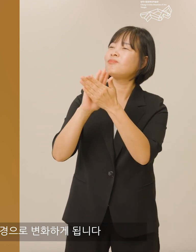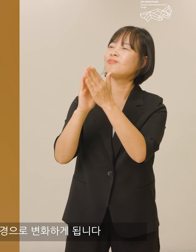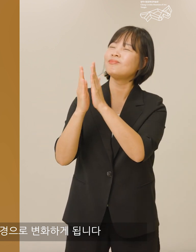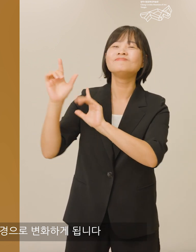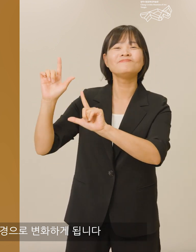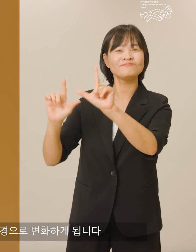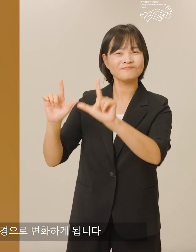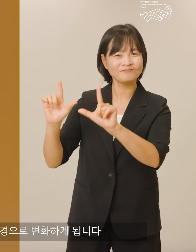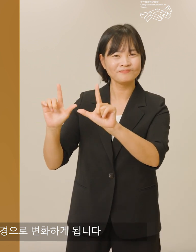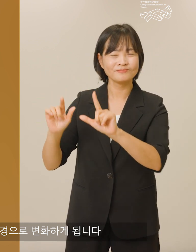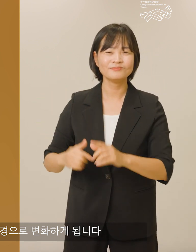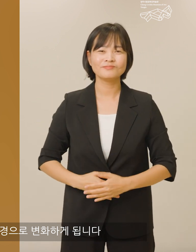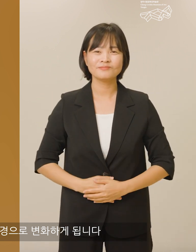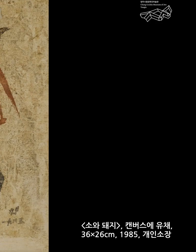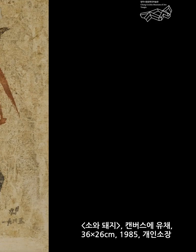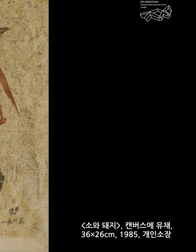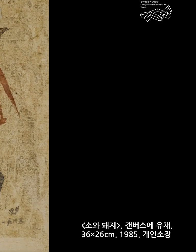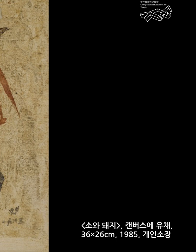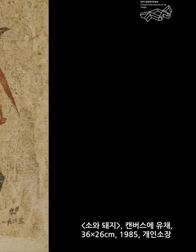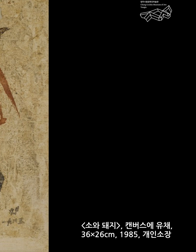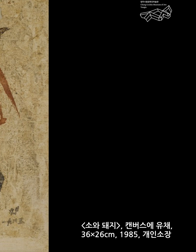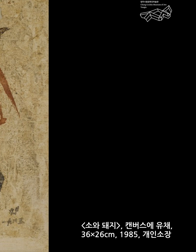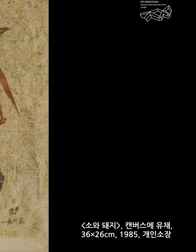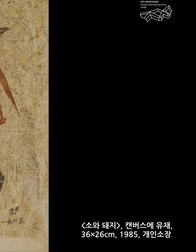풍경으로 변화하게 됩니다.